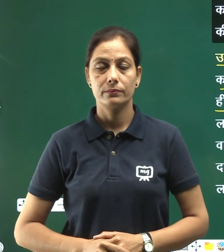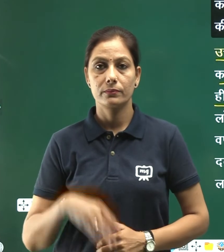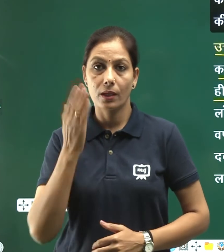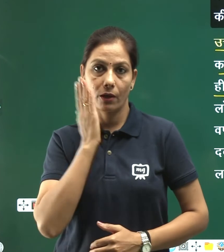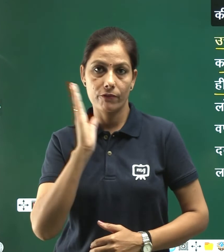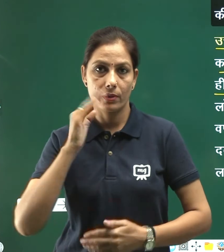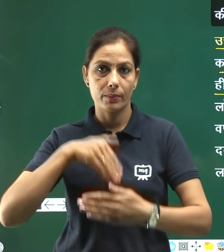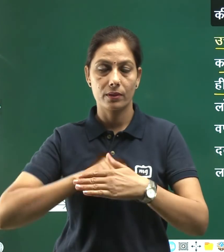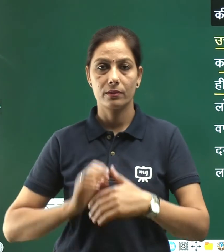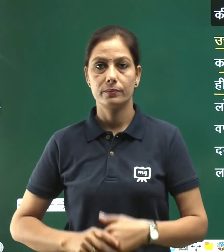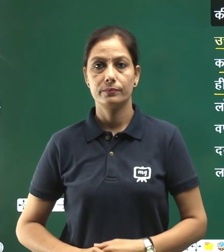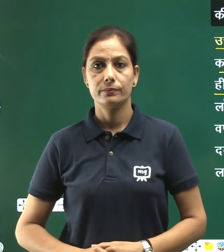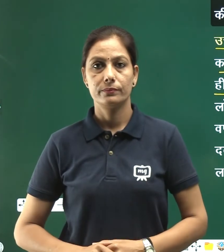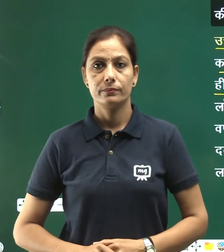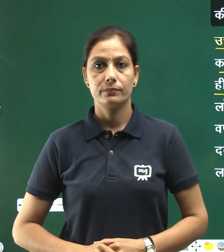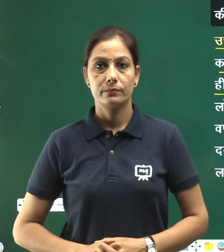कविता में